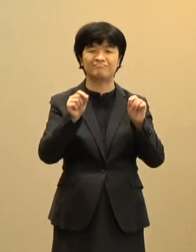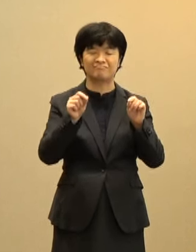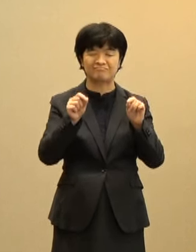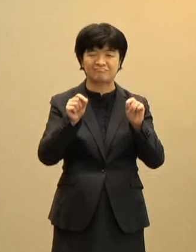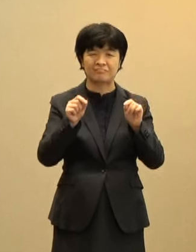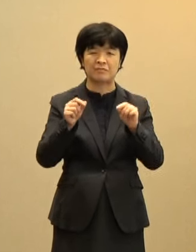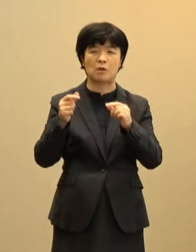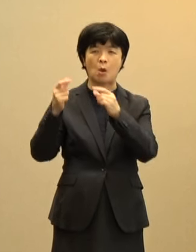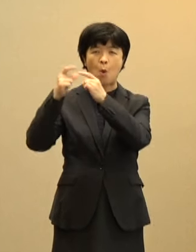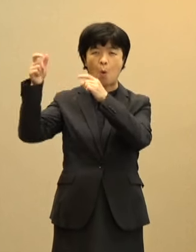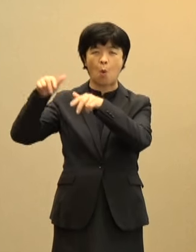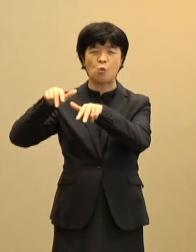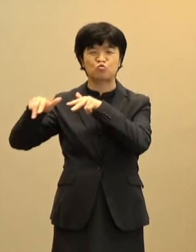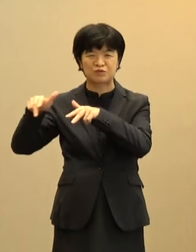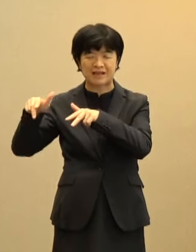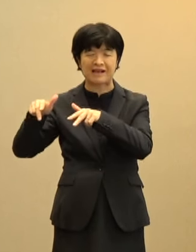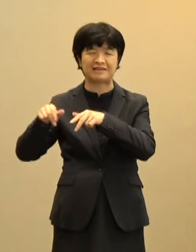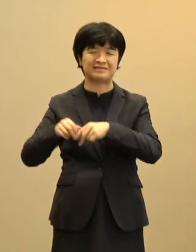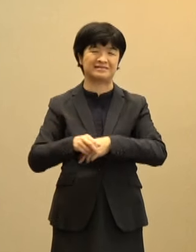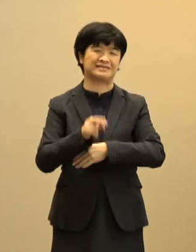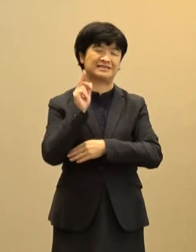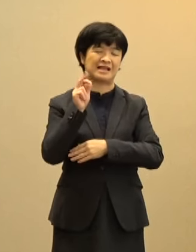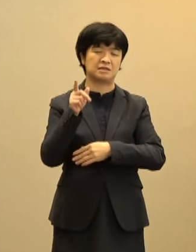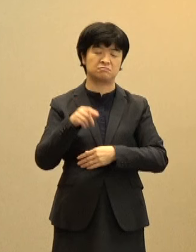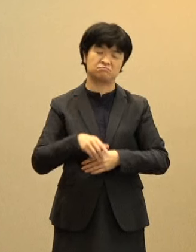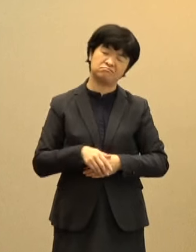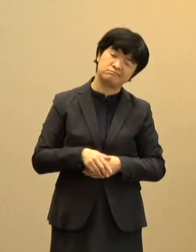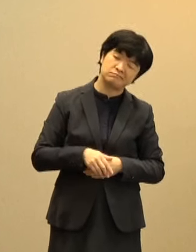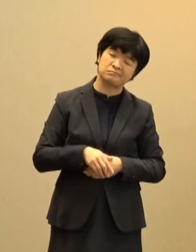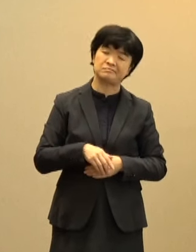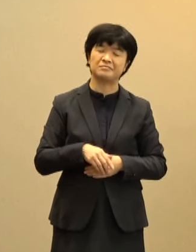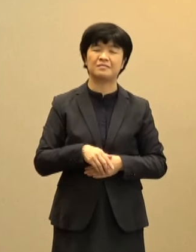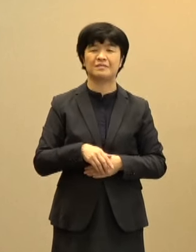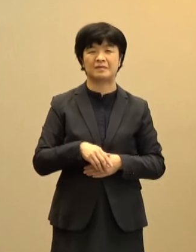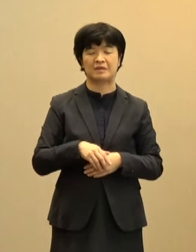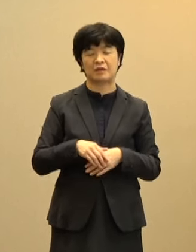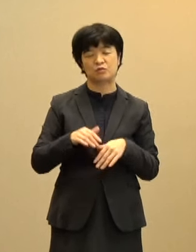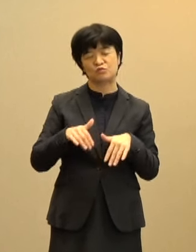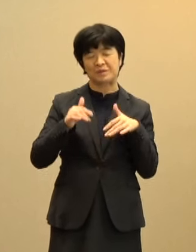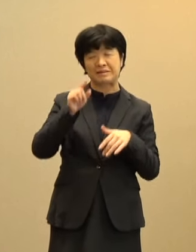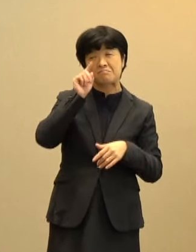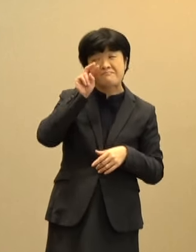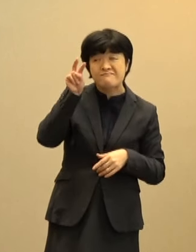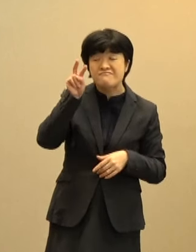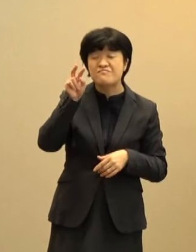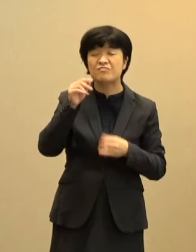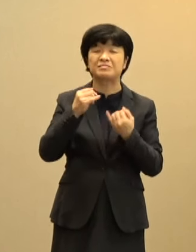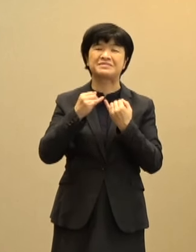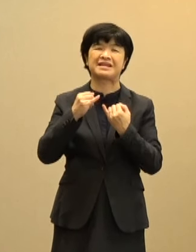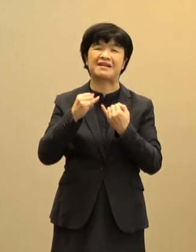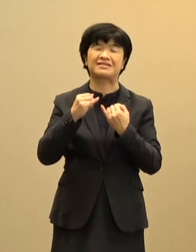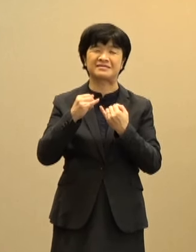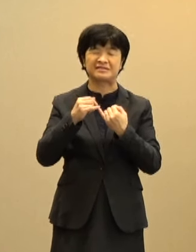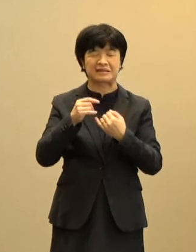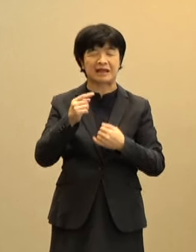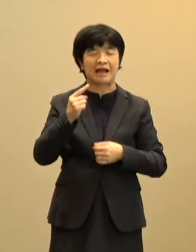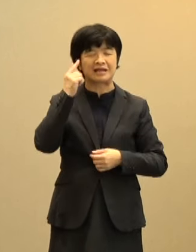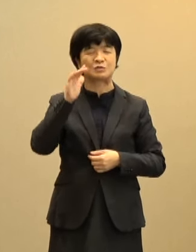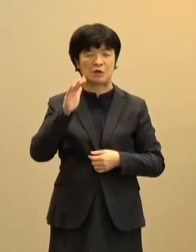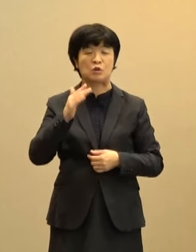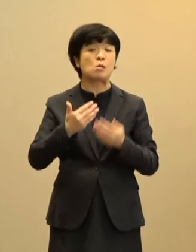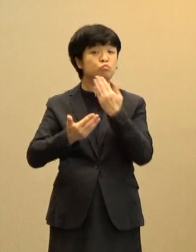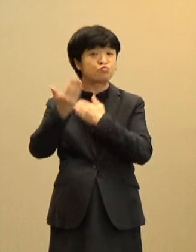政治に対して、冷めた目で見ている方々が本当に増えたなと、以前からその自民党応援をされてきているような